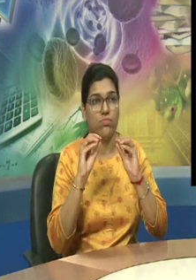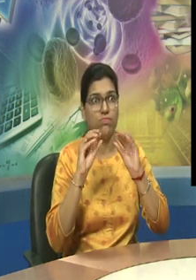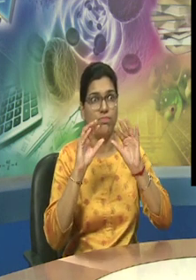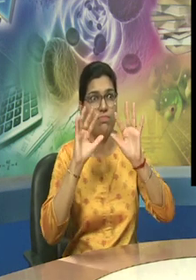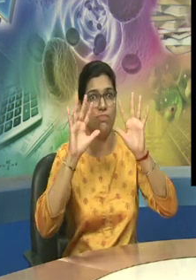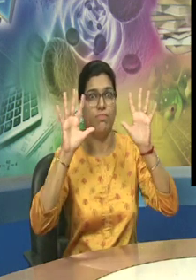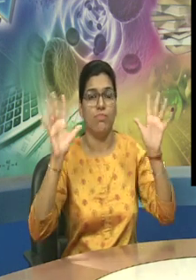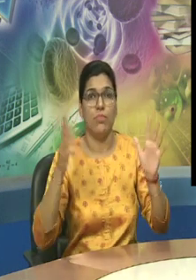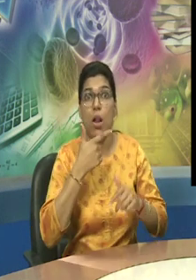मैं गई,